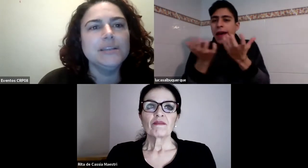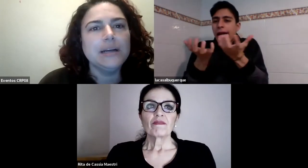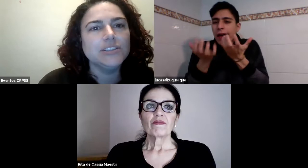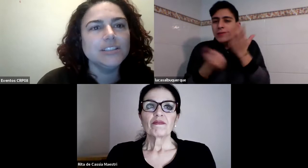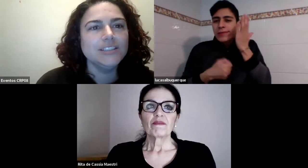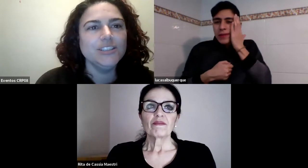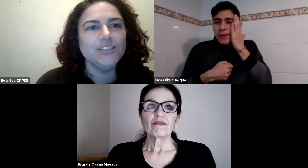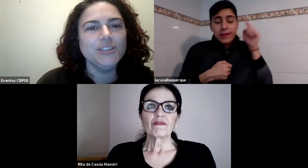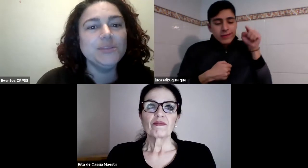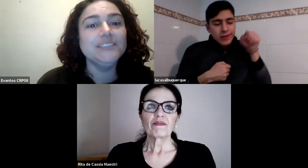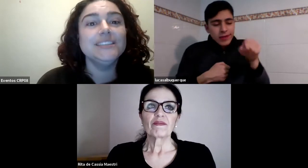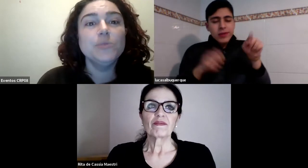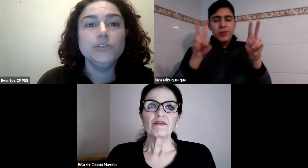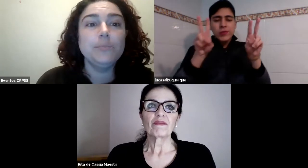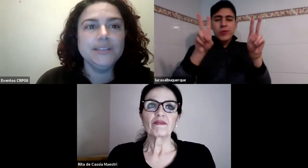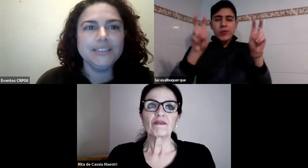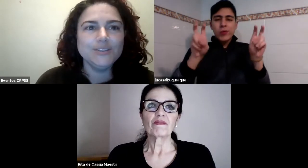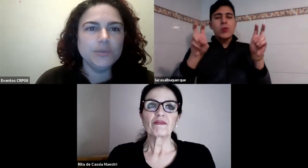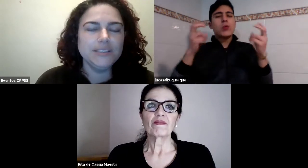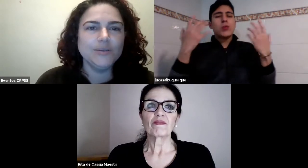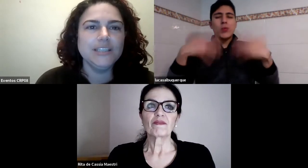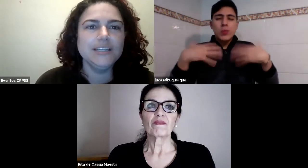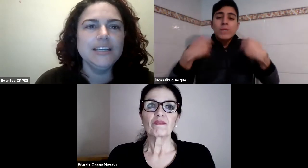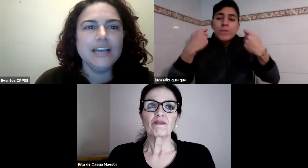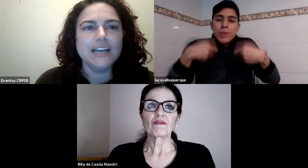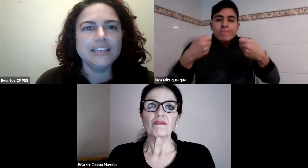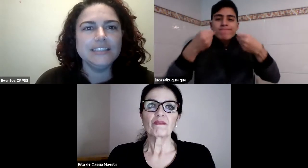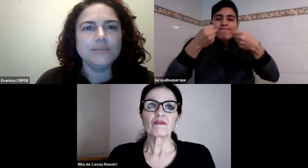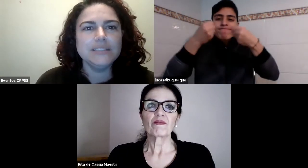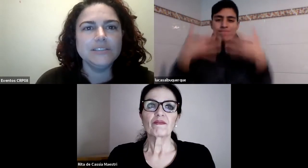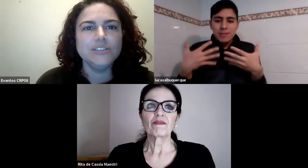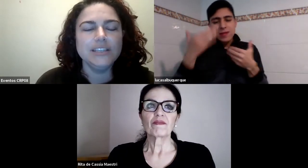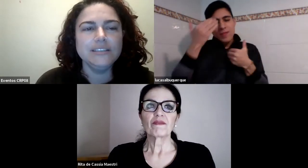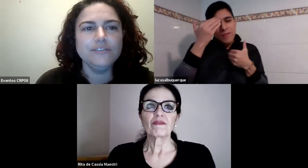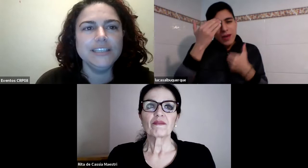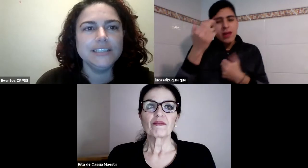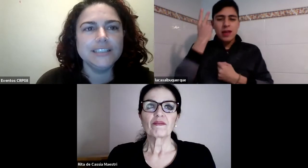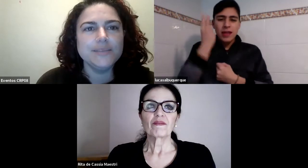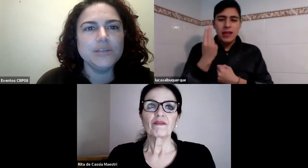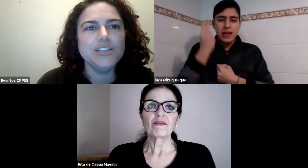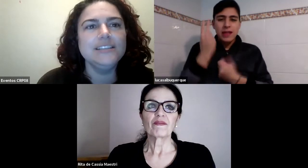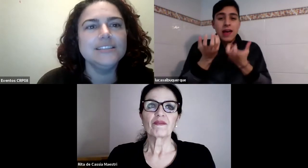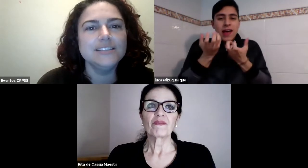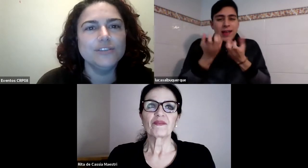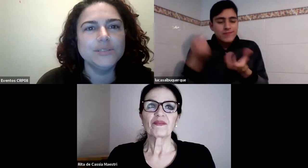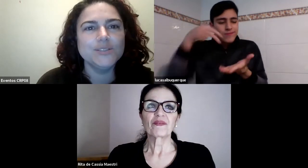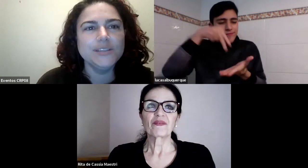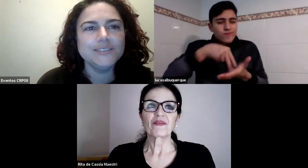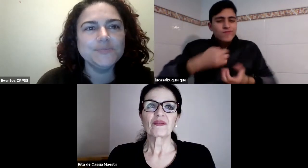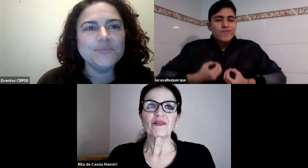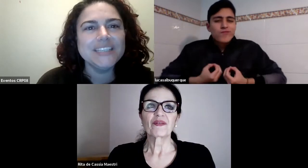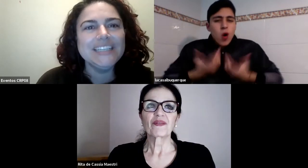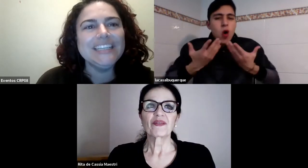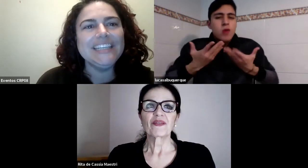é uma temática que a gente precisa muito aprender sobre. Então, eu queria agradecer bastante a Rita em vir aqui trazer para a gente essas